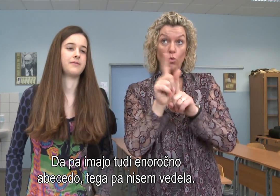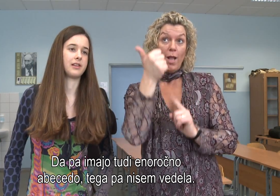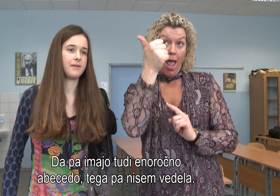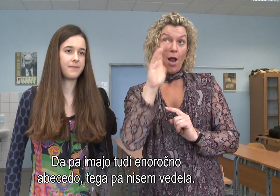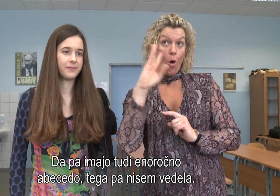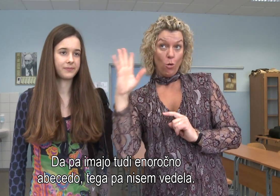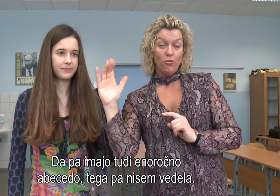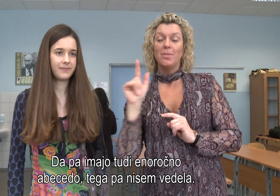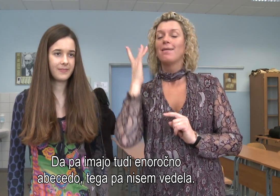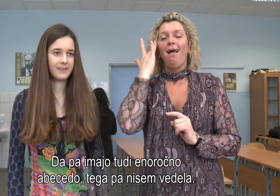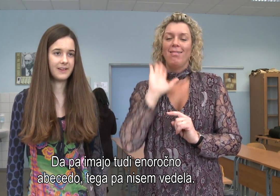vedela. Ja.